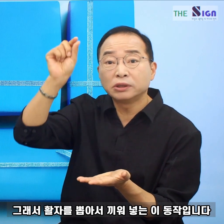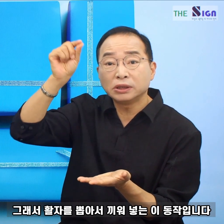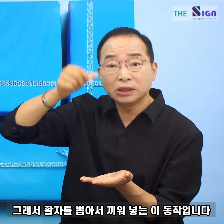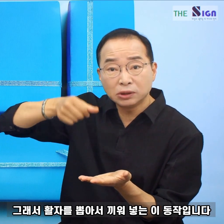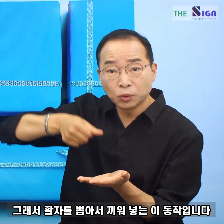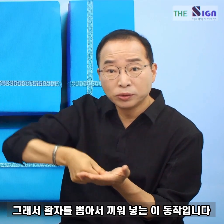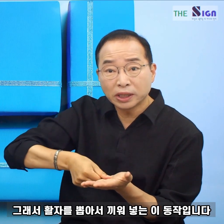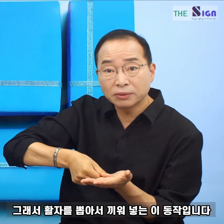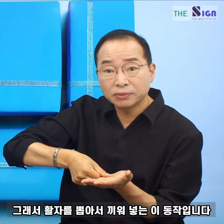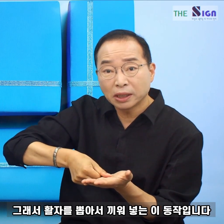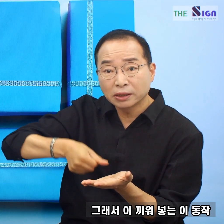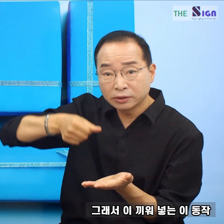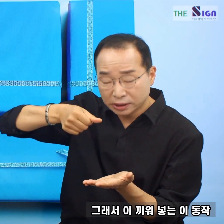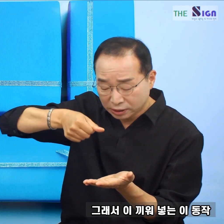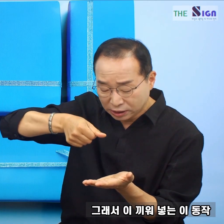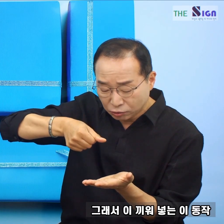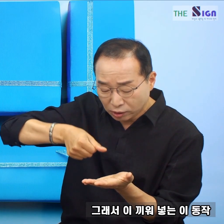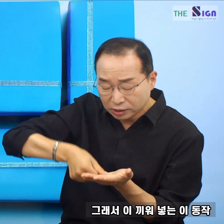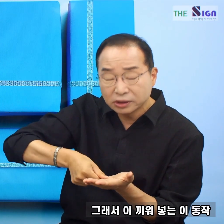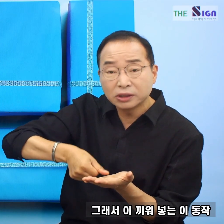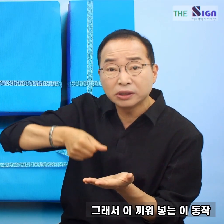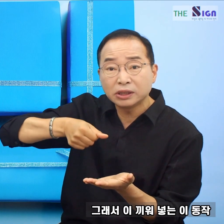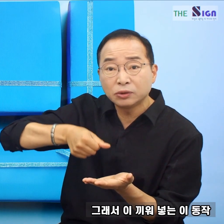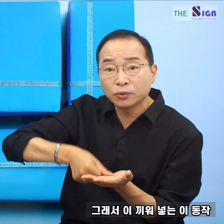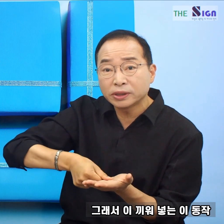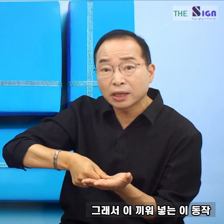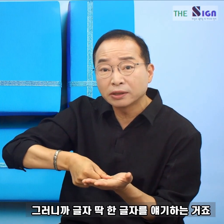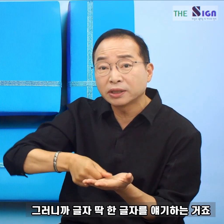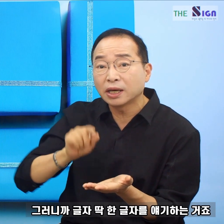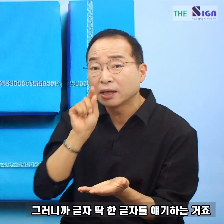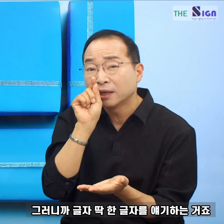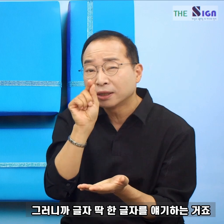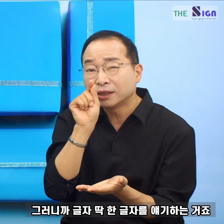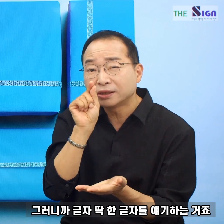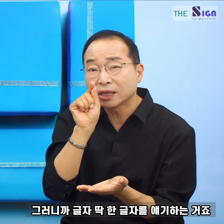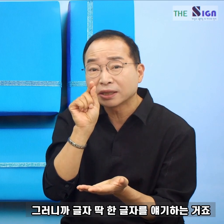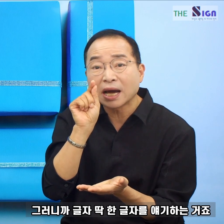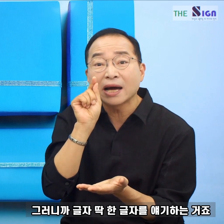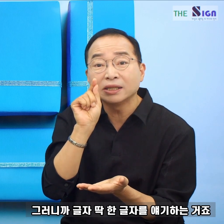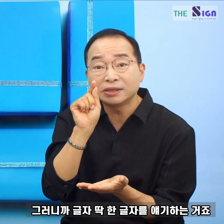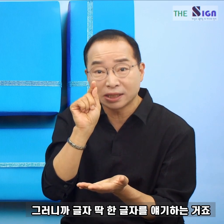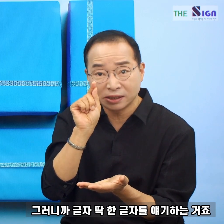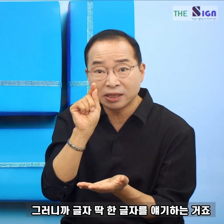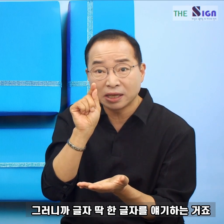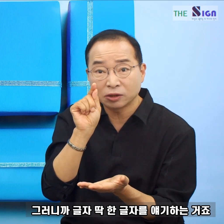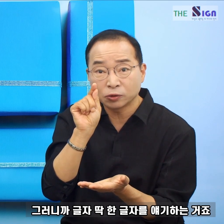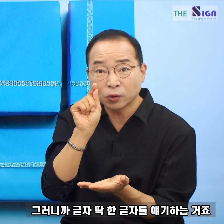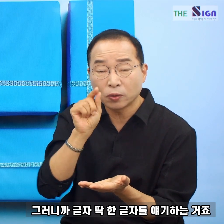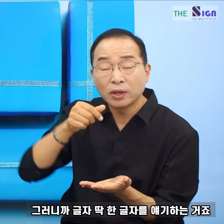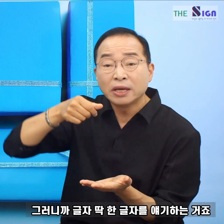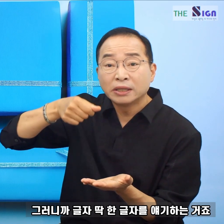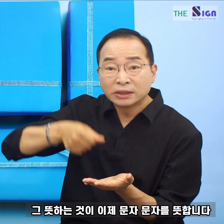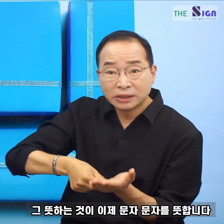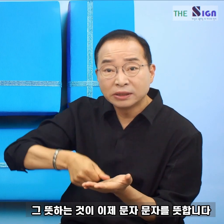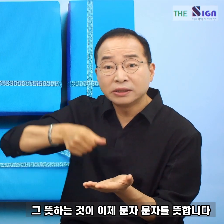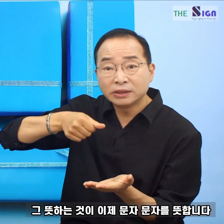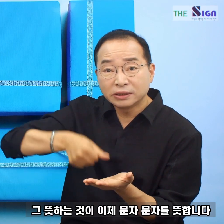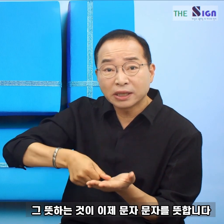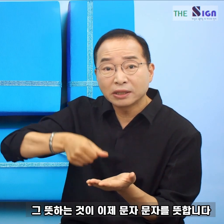이 동작입니다. 그래서 이 끼워 넣는 이 동작, 그러니까 글자 딱 한 글자를 얘기하는 거죠. 그 뜻하는